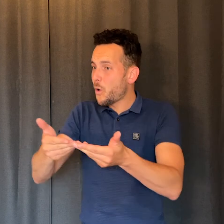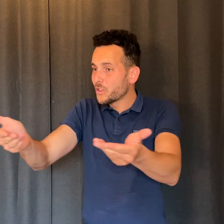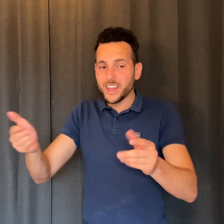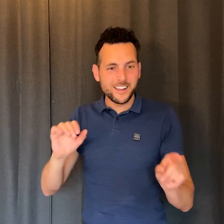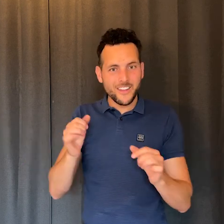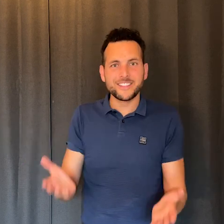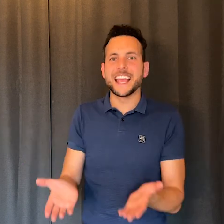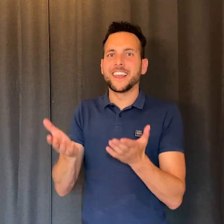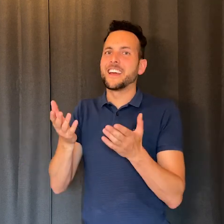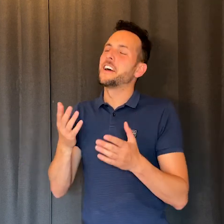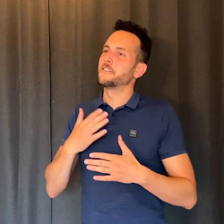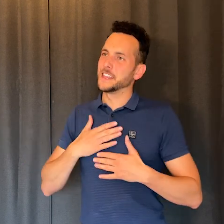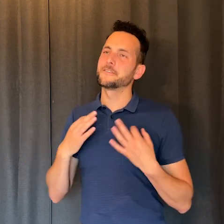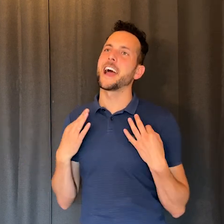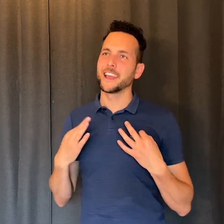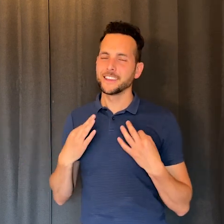fijn.